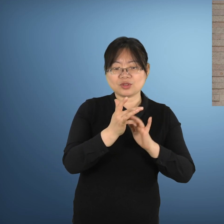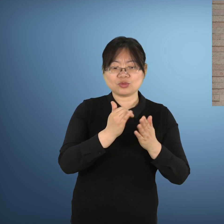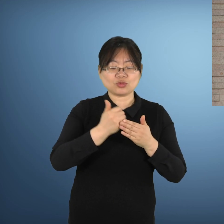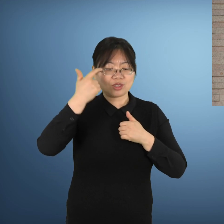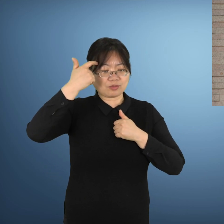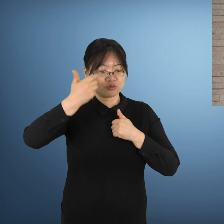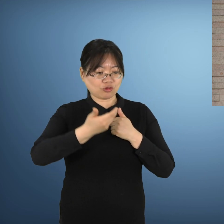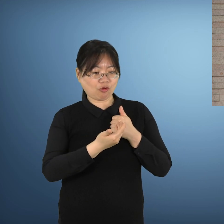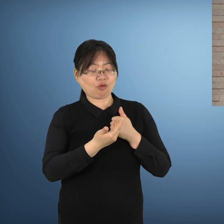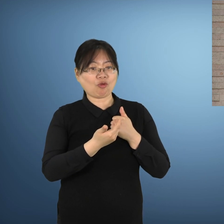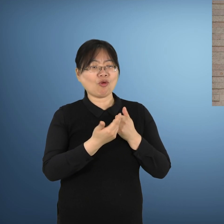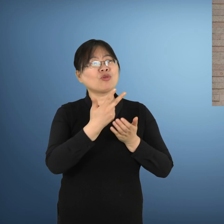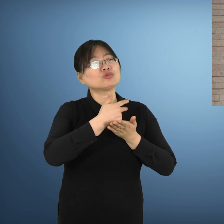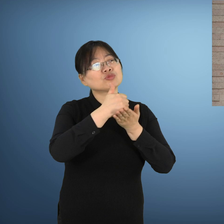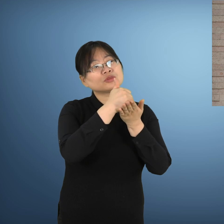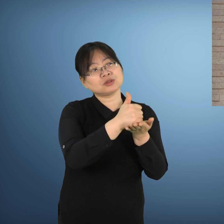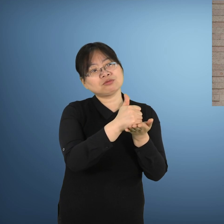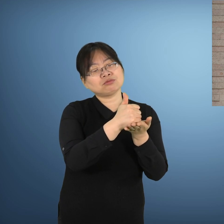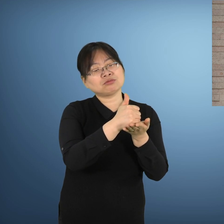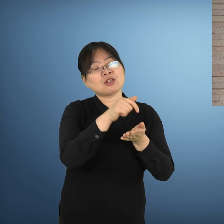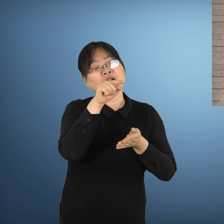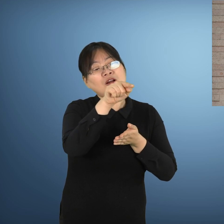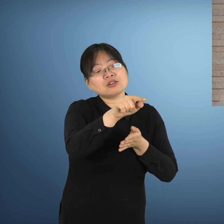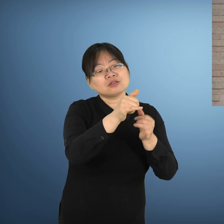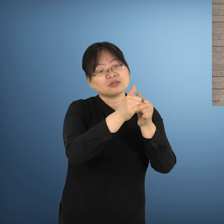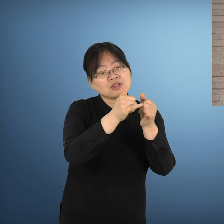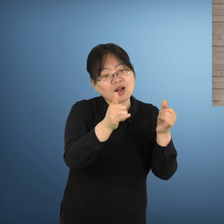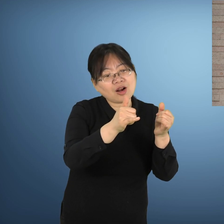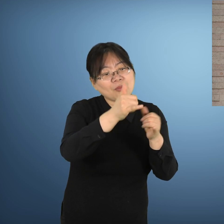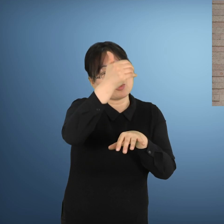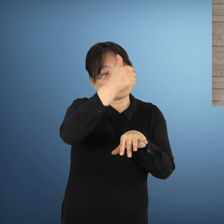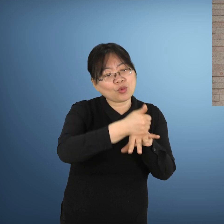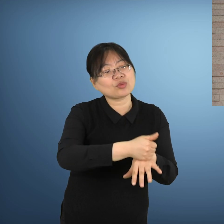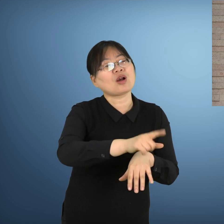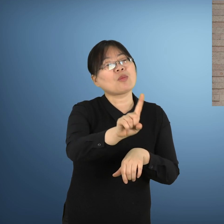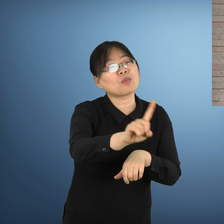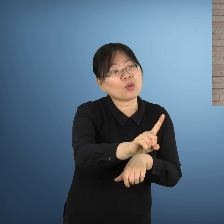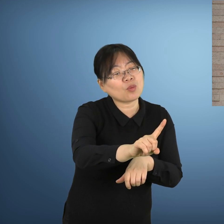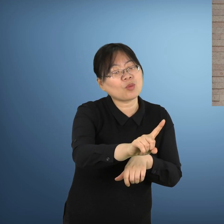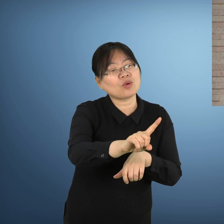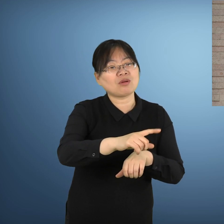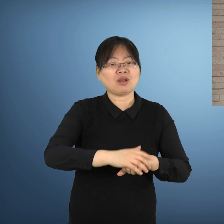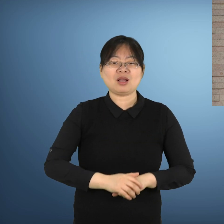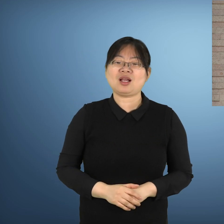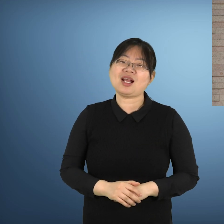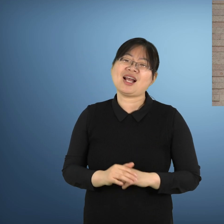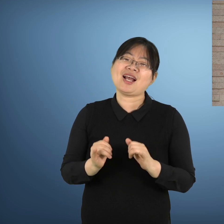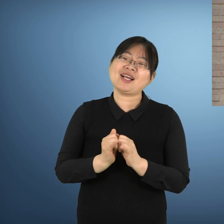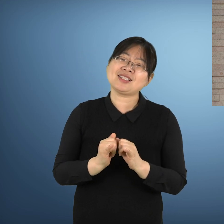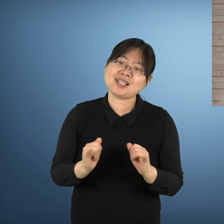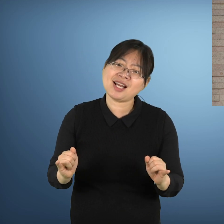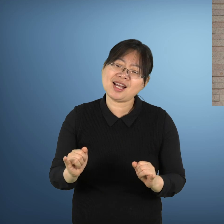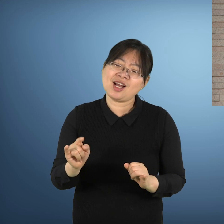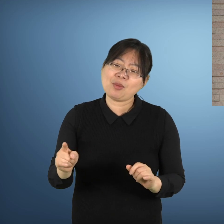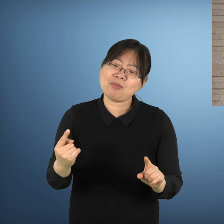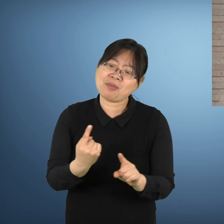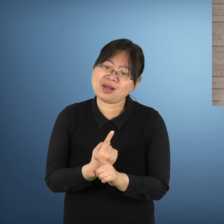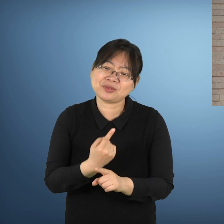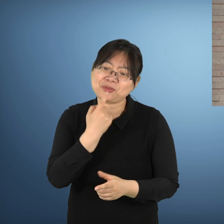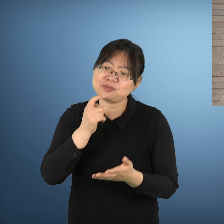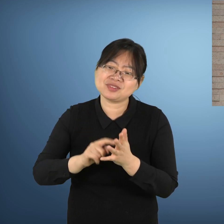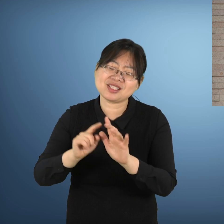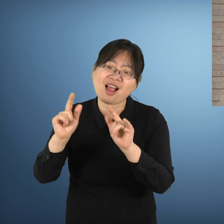여짜오되 주님, 이 사람은 어떻게 되겠사옵나이까? 그러니까 인간이 잘 안